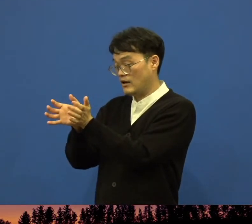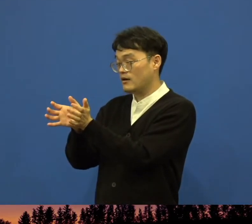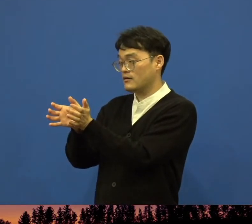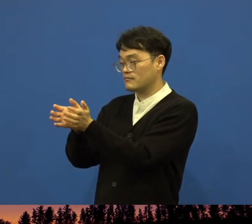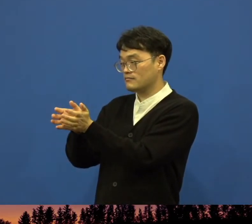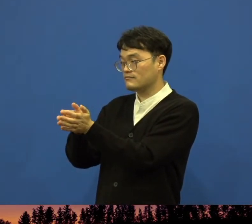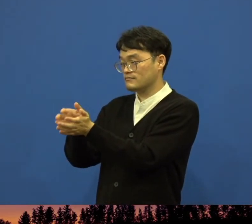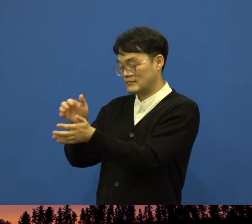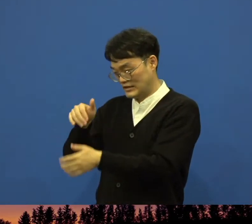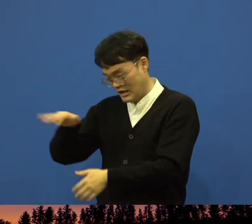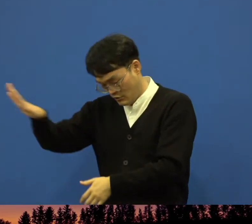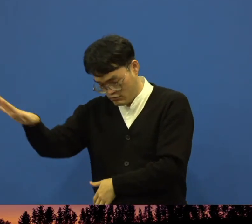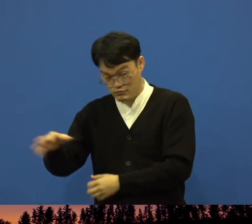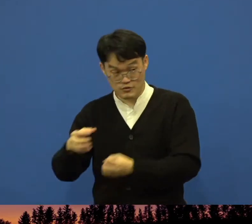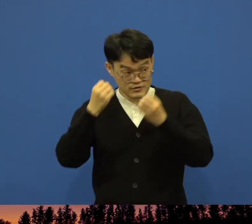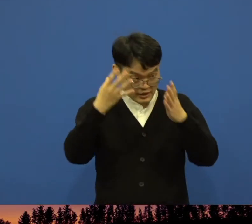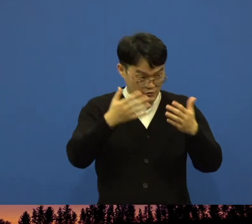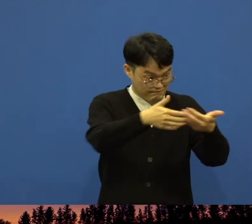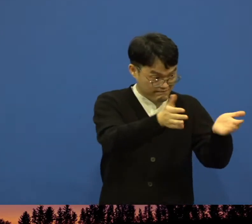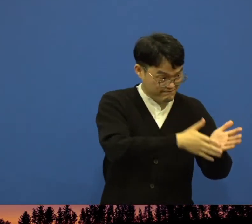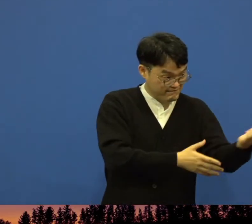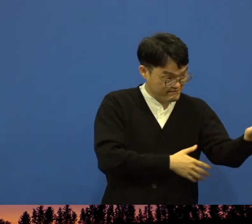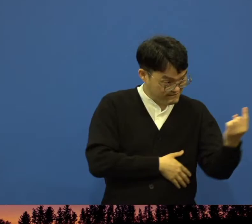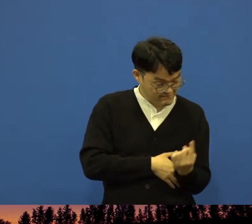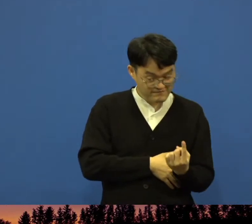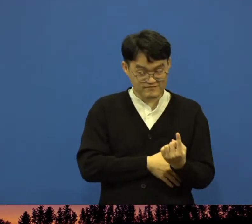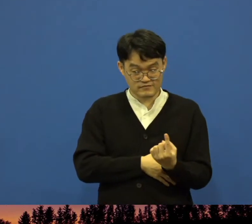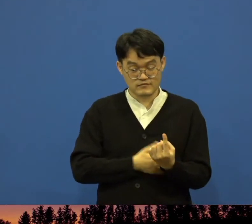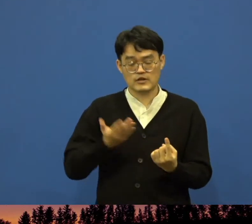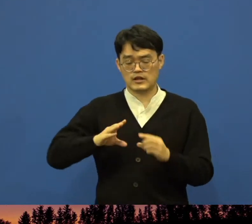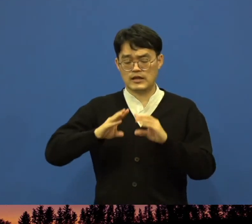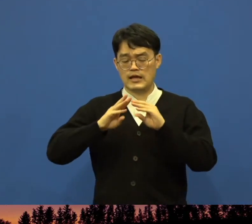한 세대는 옵니다. 땅은 영원히 있는 거예요.